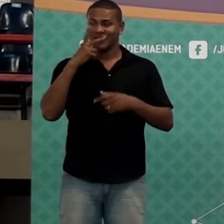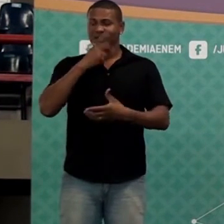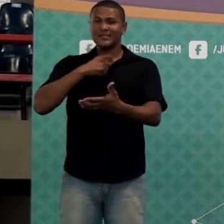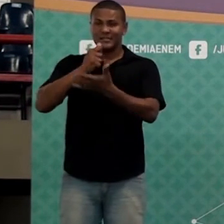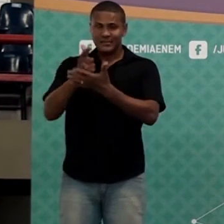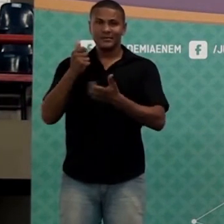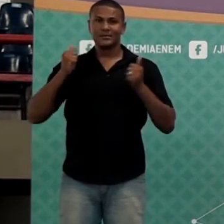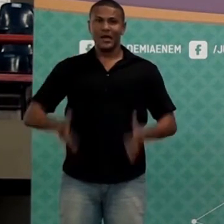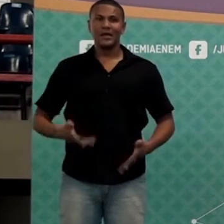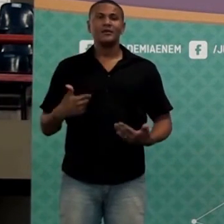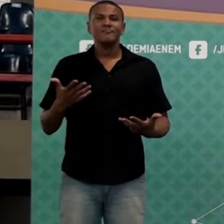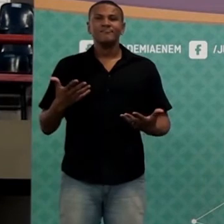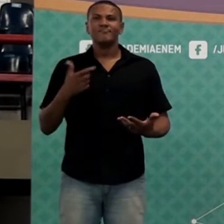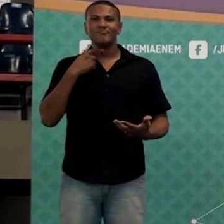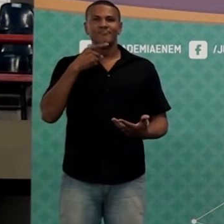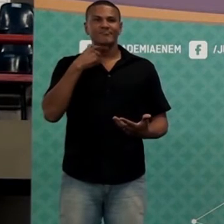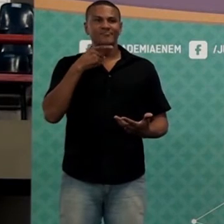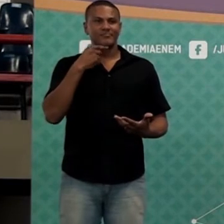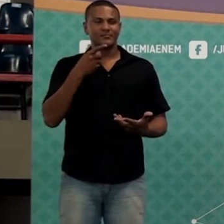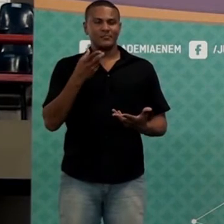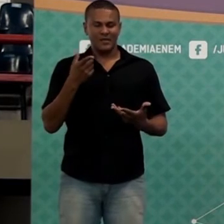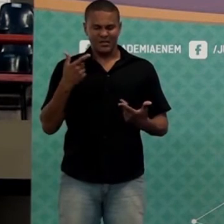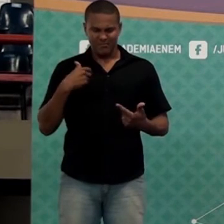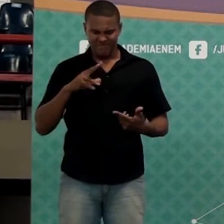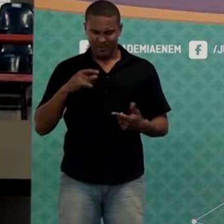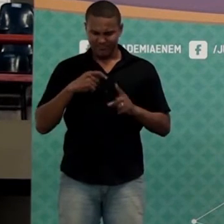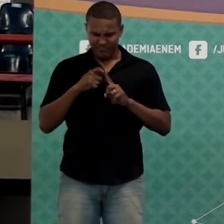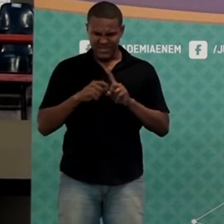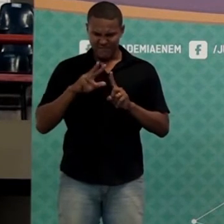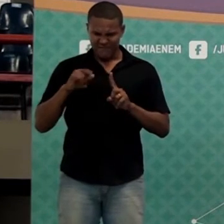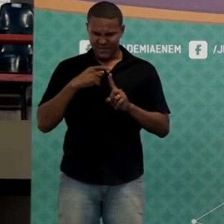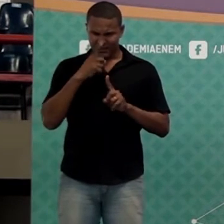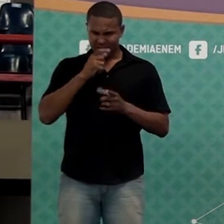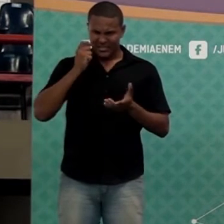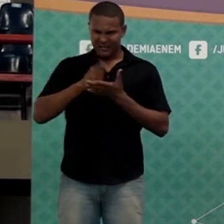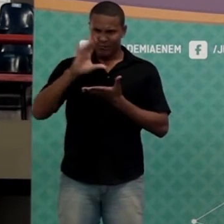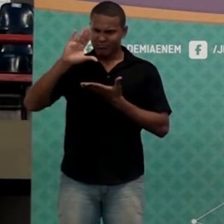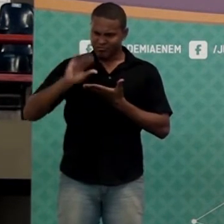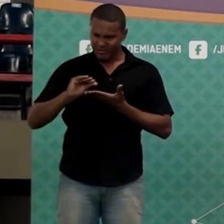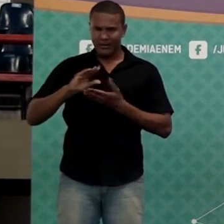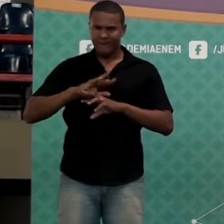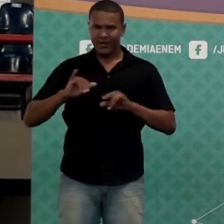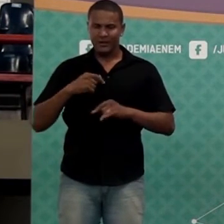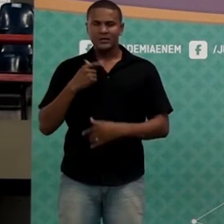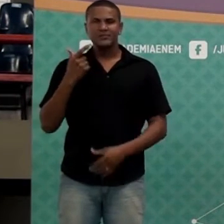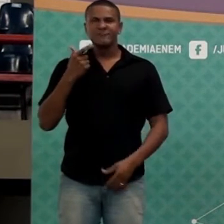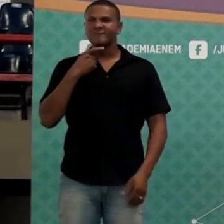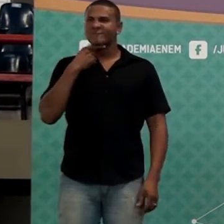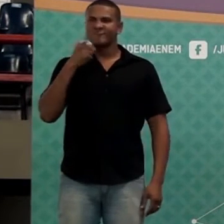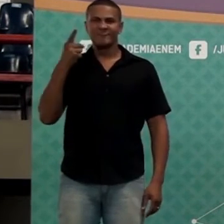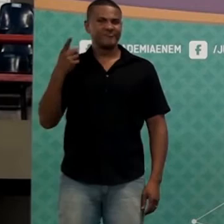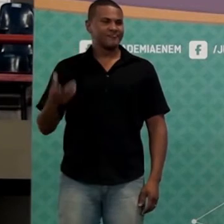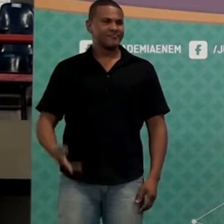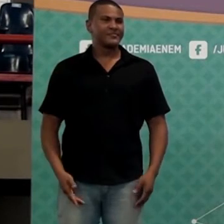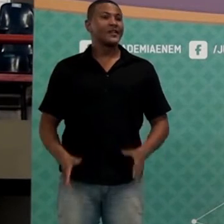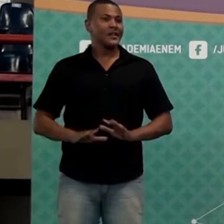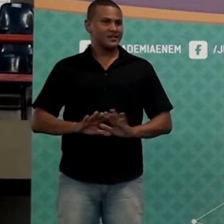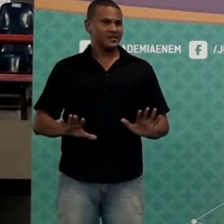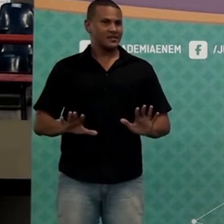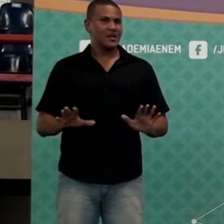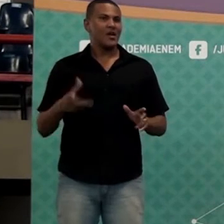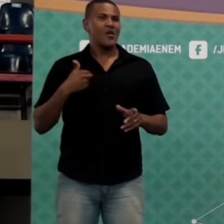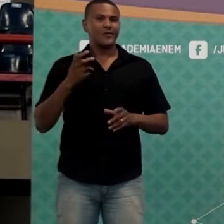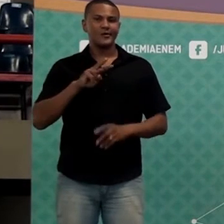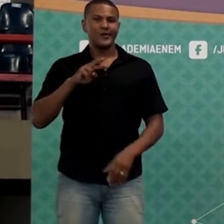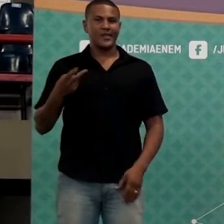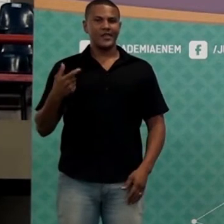consegue. Você, esse mês eu vou me esforçar e você não consegue gastar. É o contrário de nós,